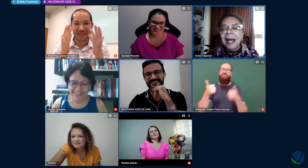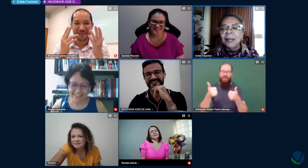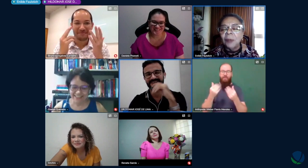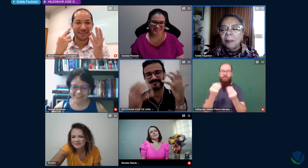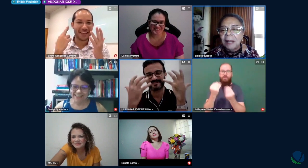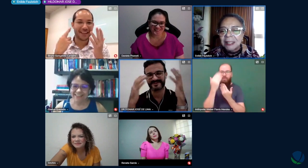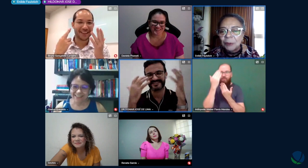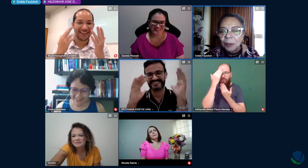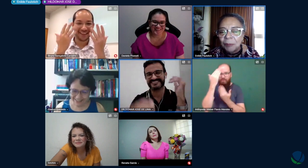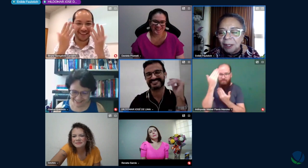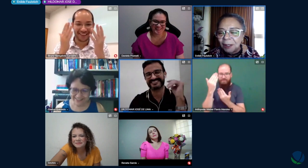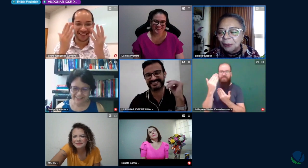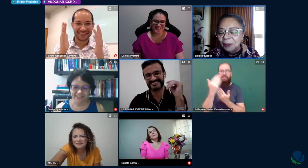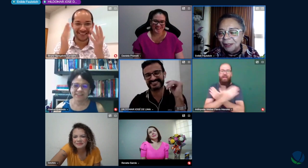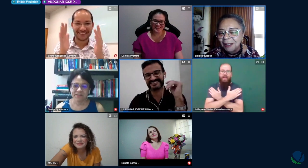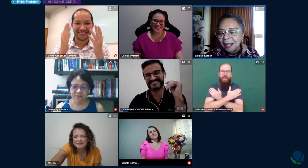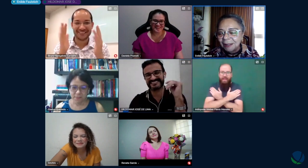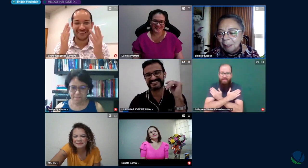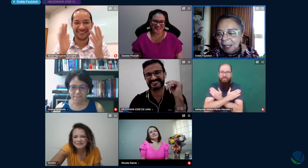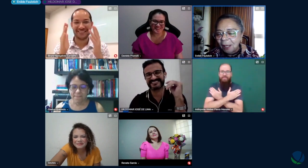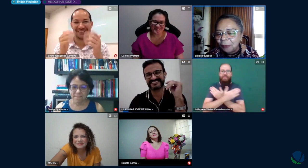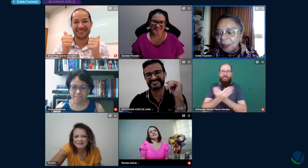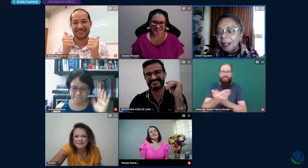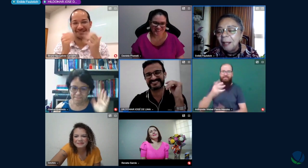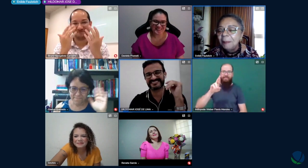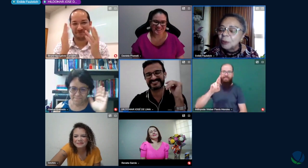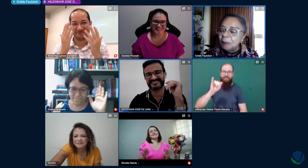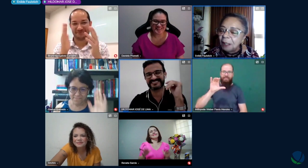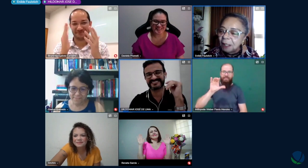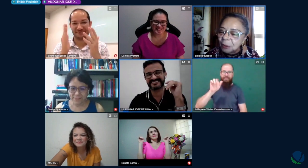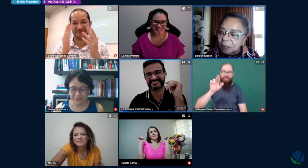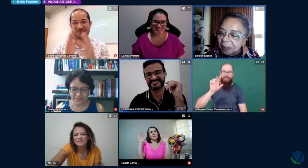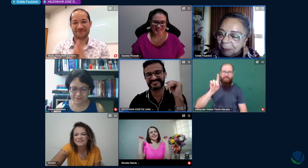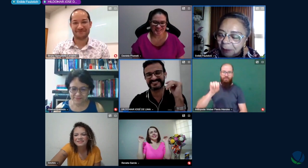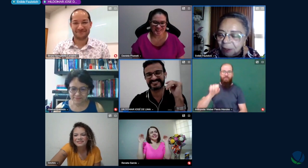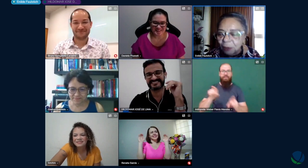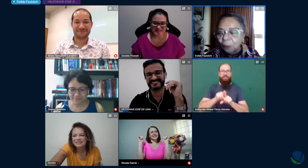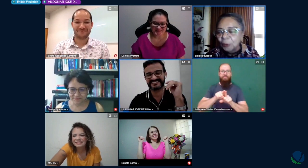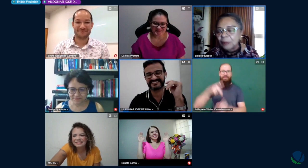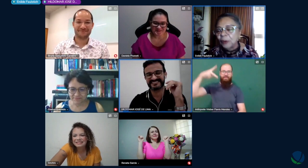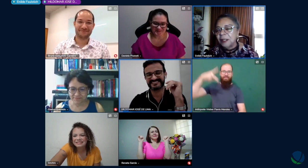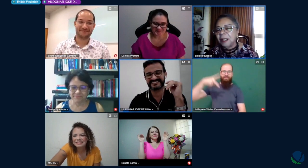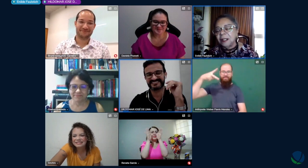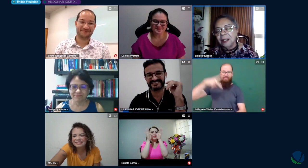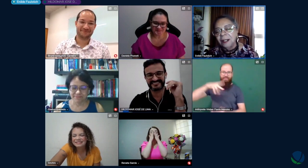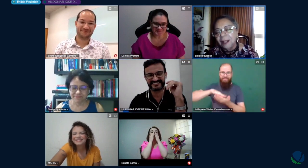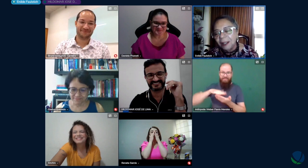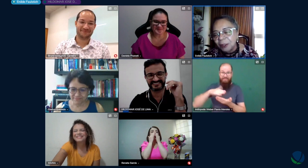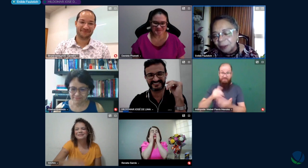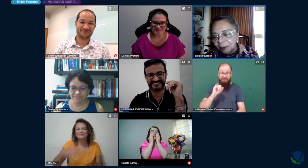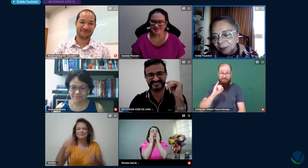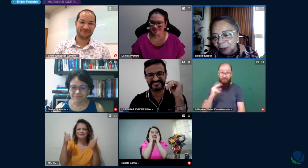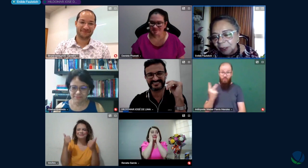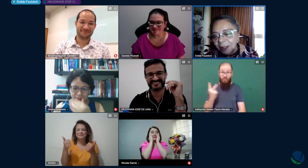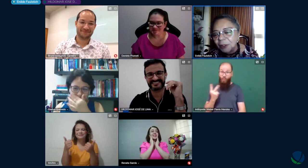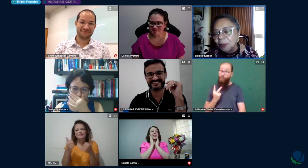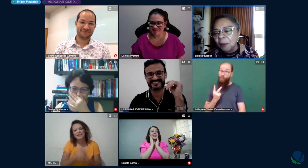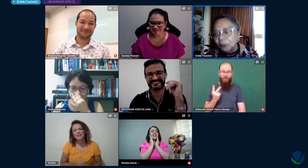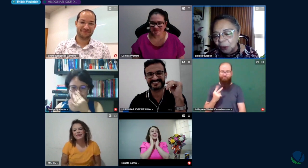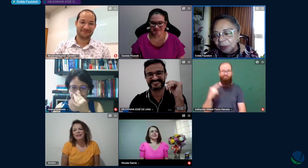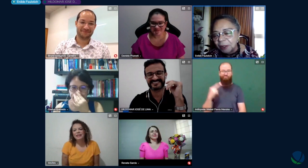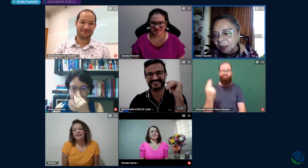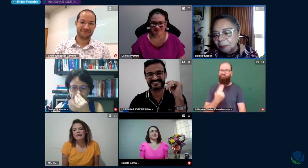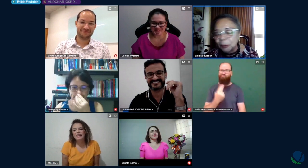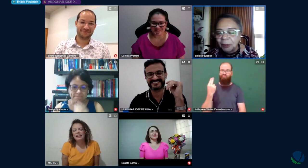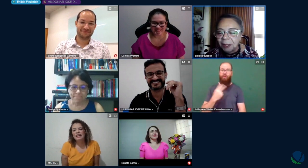obrigada. Ricardo, um Obrigado. abraço, meu amigo. Até breve. Meus meninos intérpretes, se não fossem vocês, a gente não teria tido